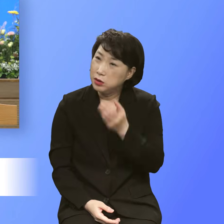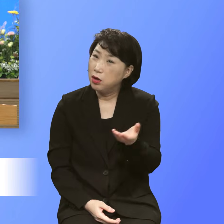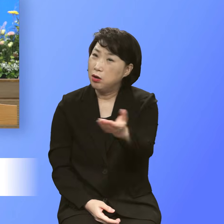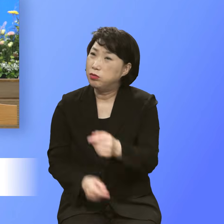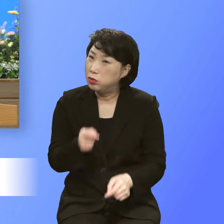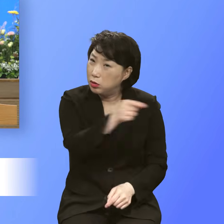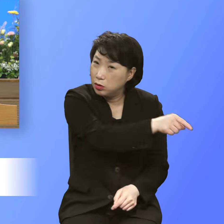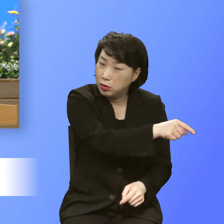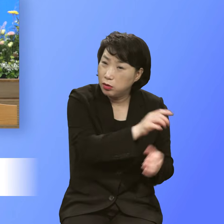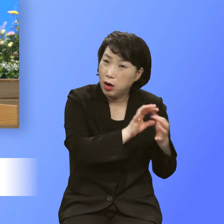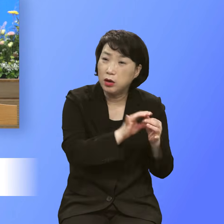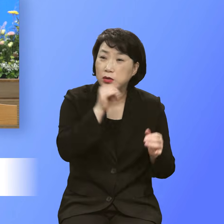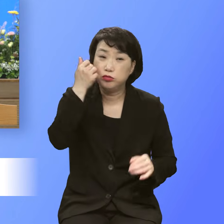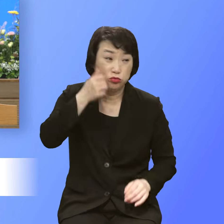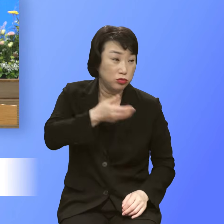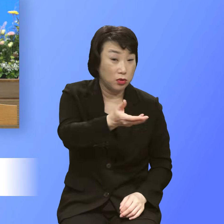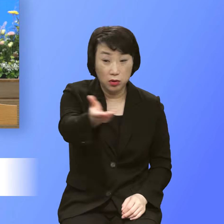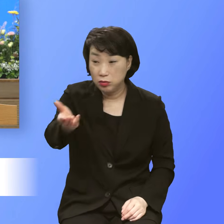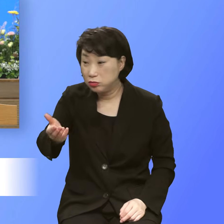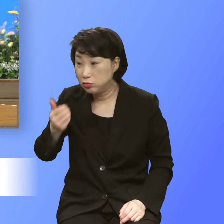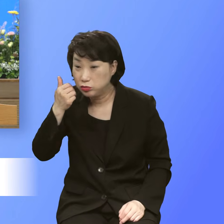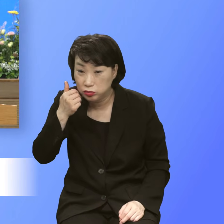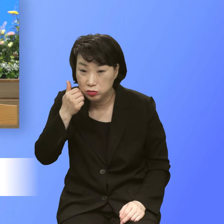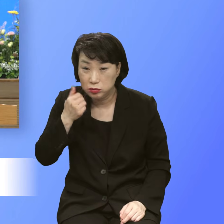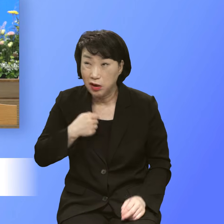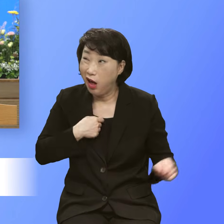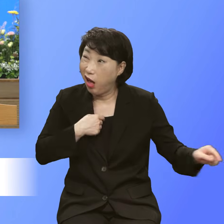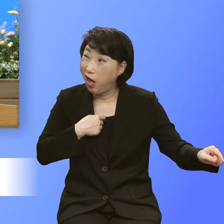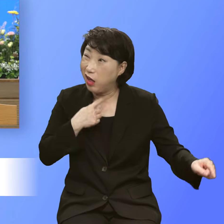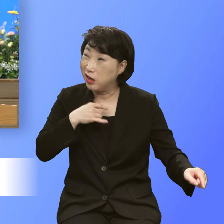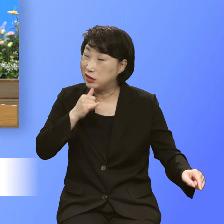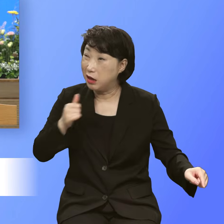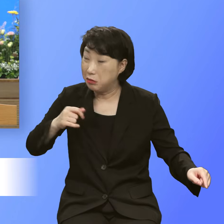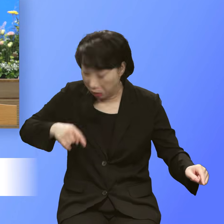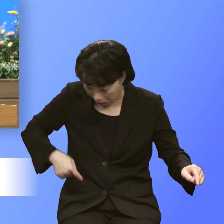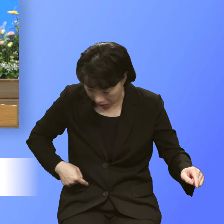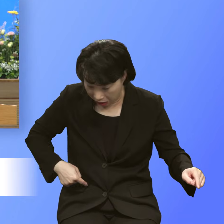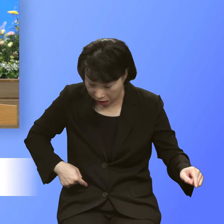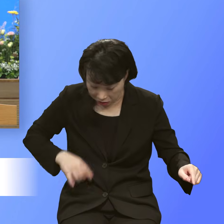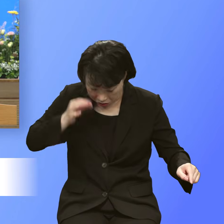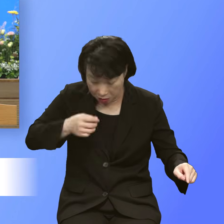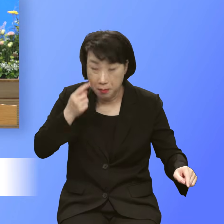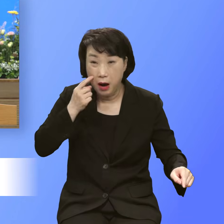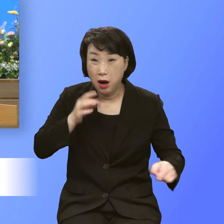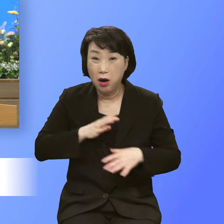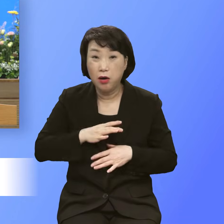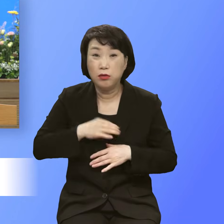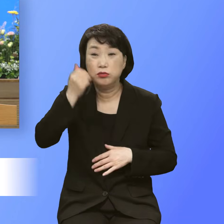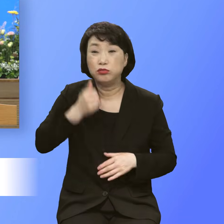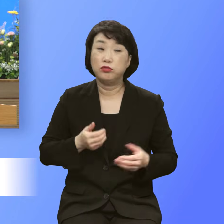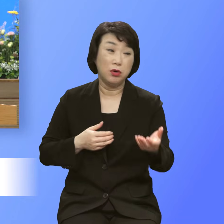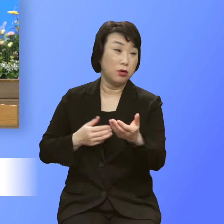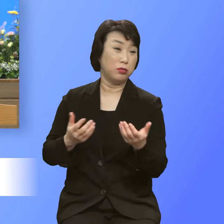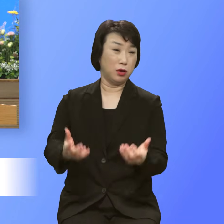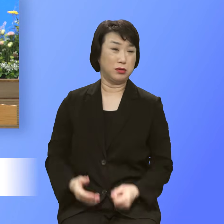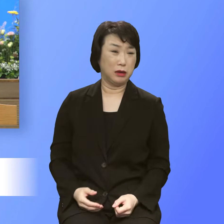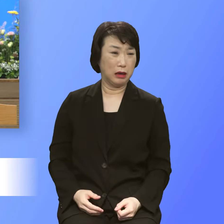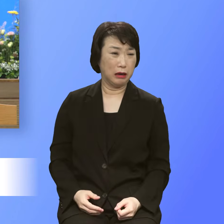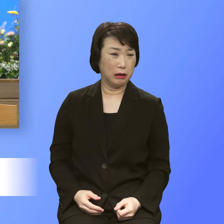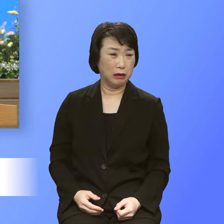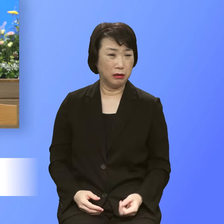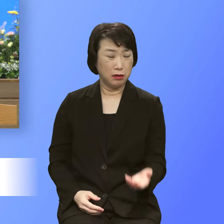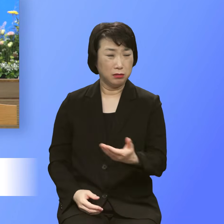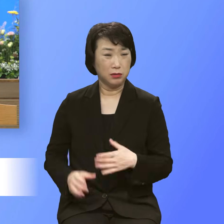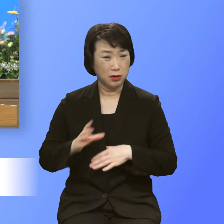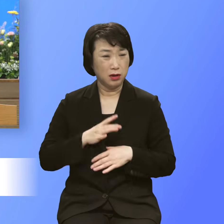그런 사람 없어요? 여기 내가 그런 사람 아닌가? 겁이 안 나요? 응? 겁이 안 나냐